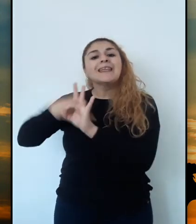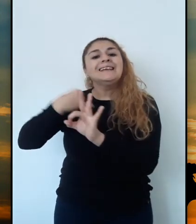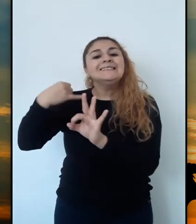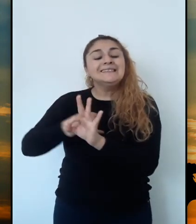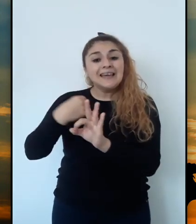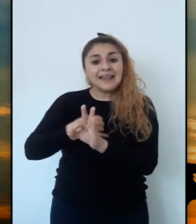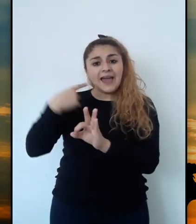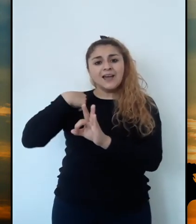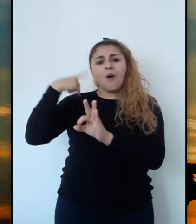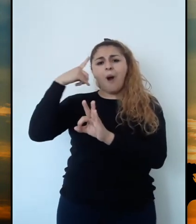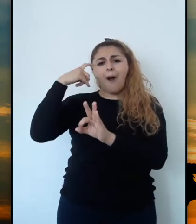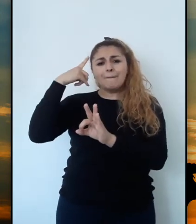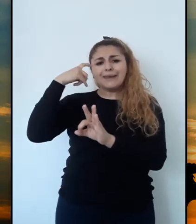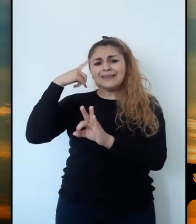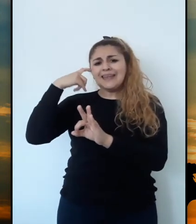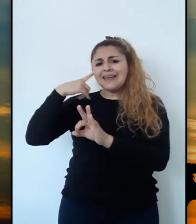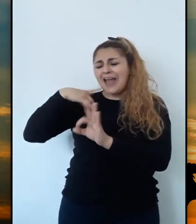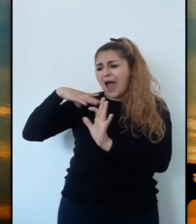su propósito en vos.